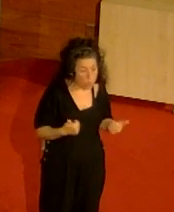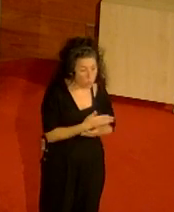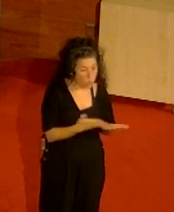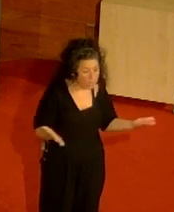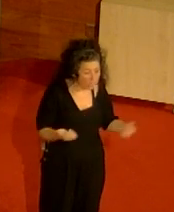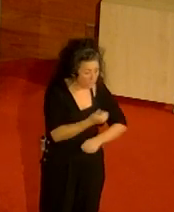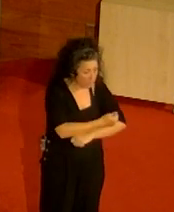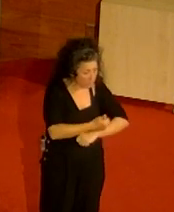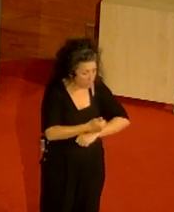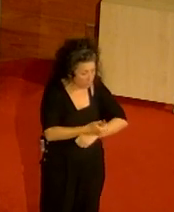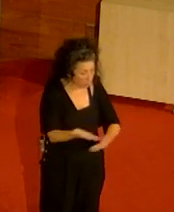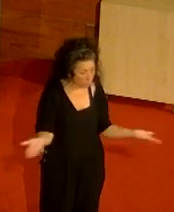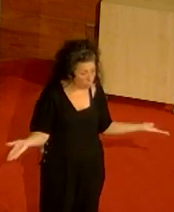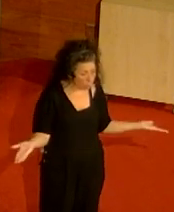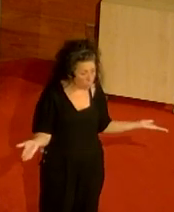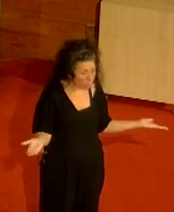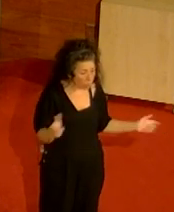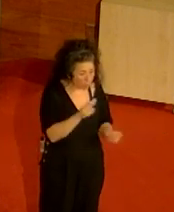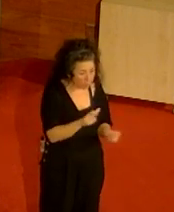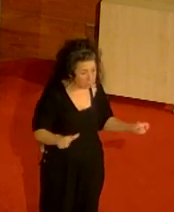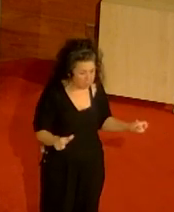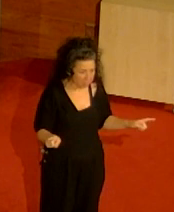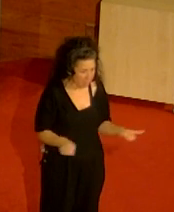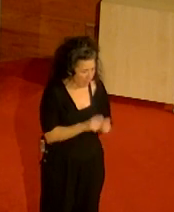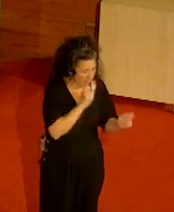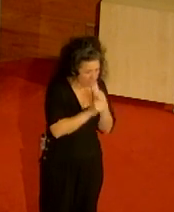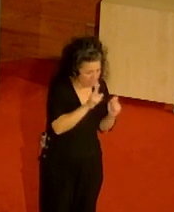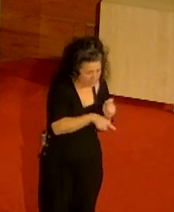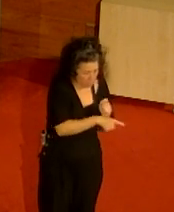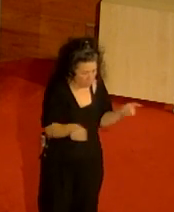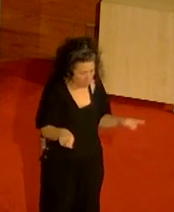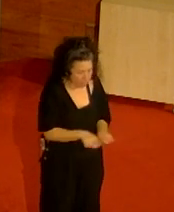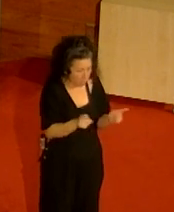¿no? Independientemente de si ejerce periodismo o no,